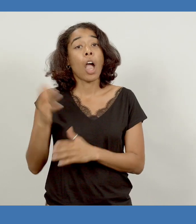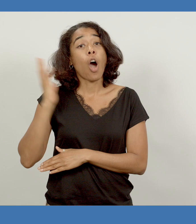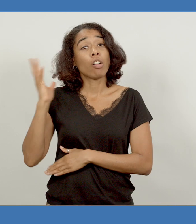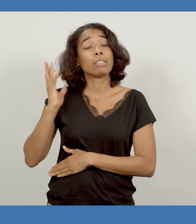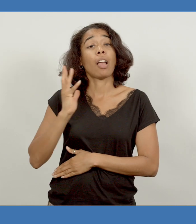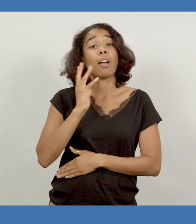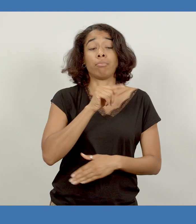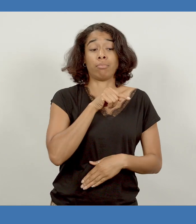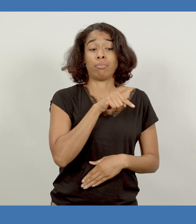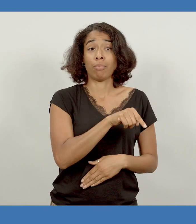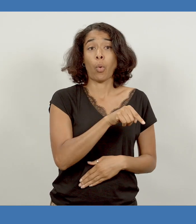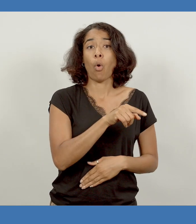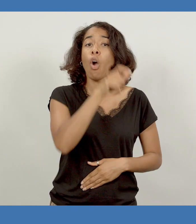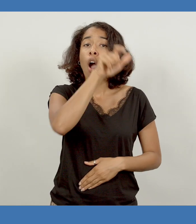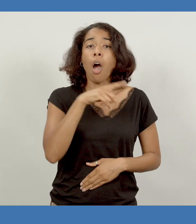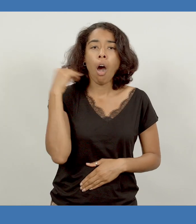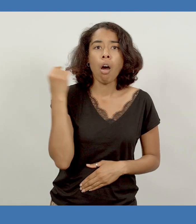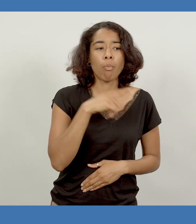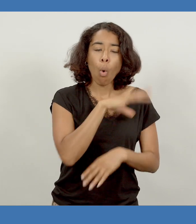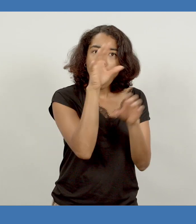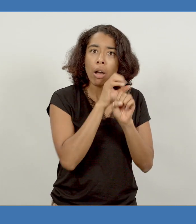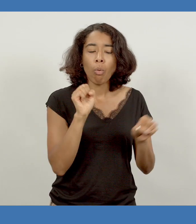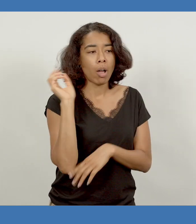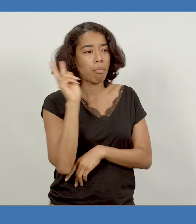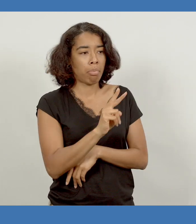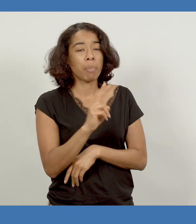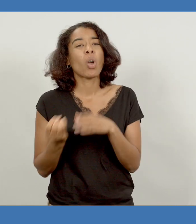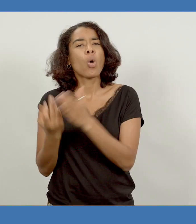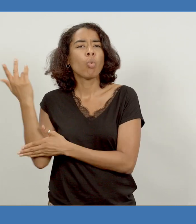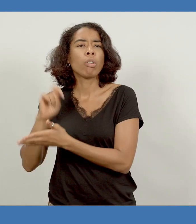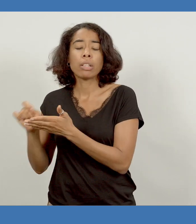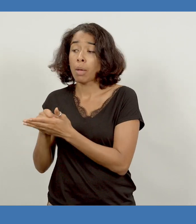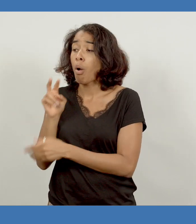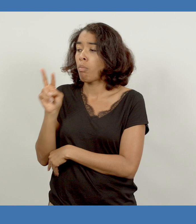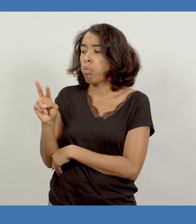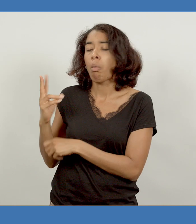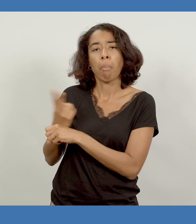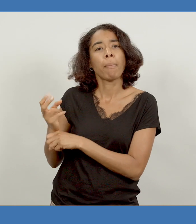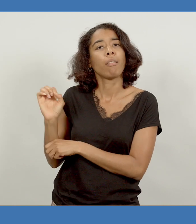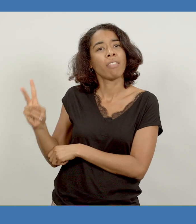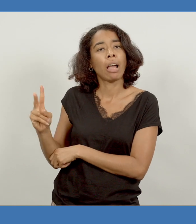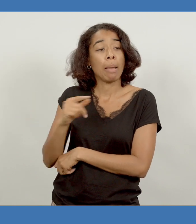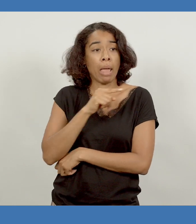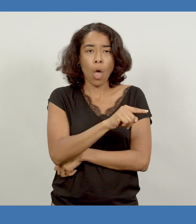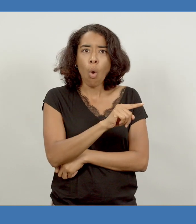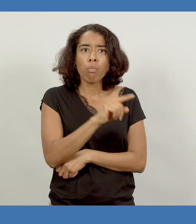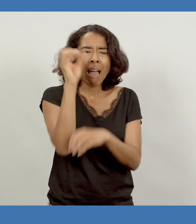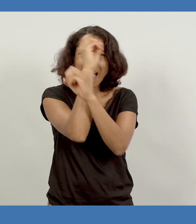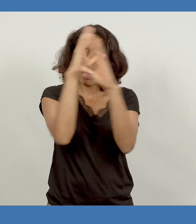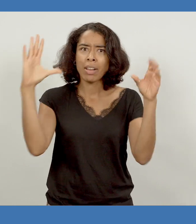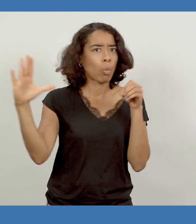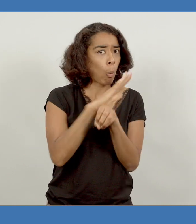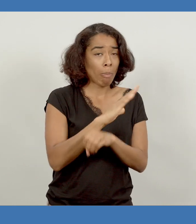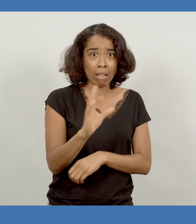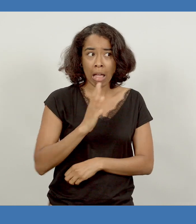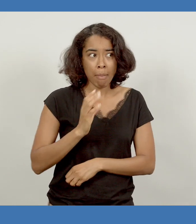dans l'Ancien Testament étaient encore plus impressionnants que ceux qui évoluaient dans le Nouveau Testament. Nous voyons qu'ils n'avaient pas toute la révélation